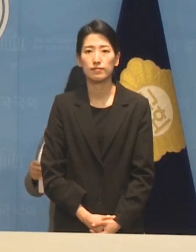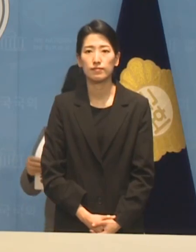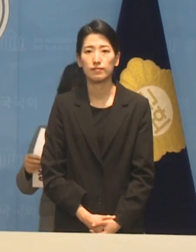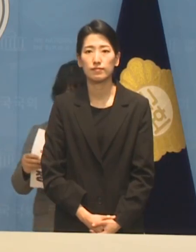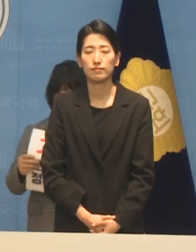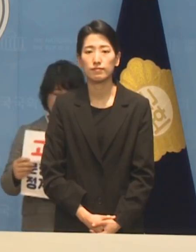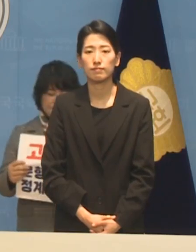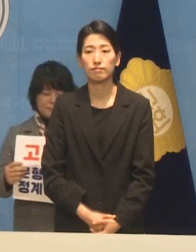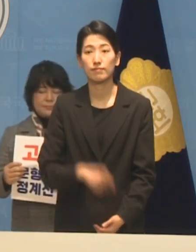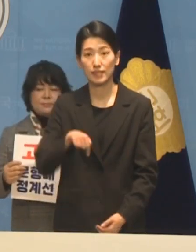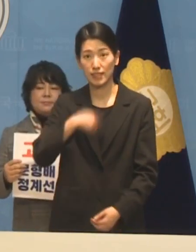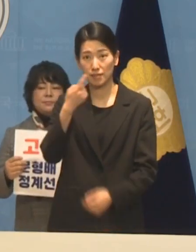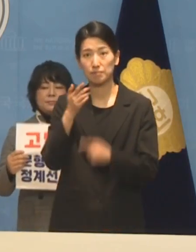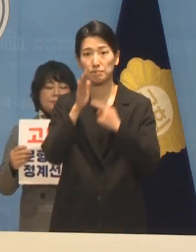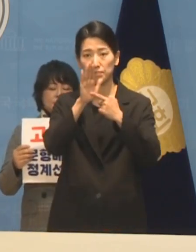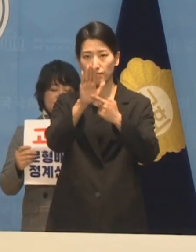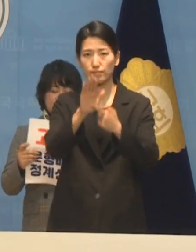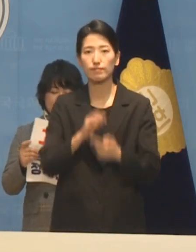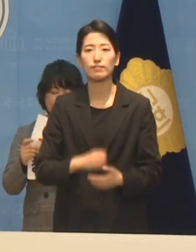이어서 말씀드리겠습니다.